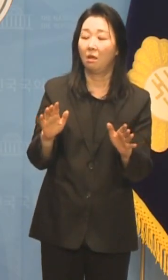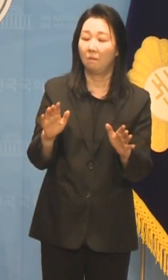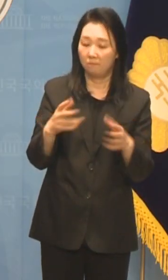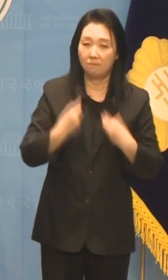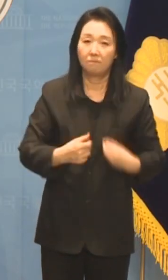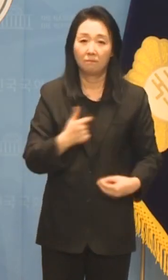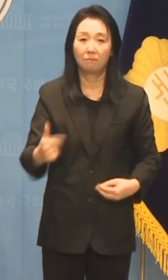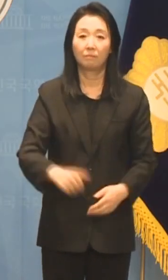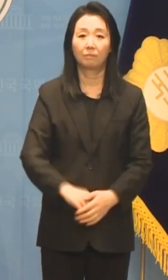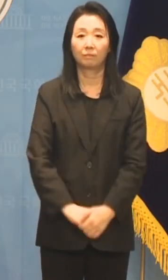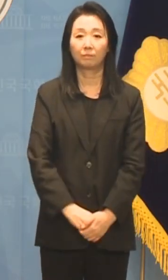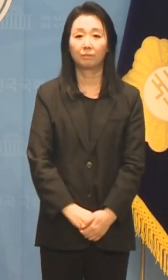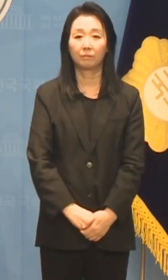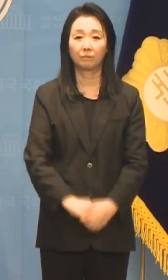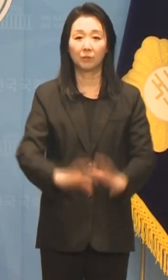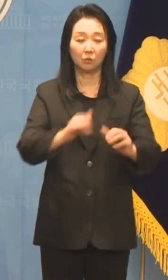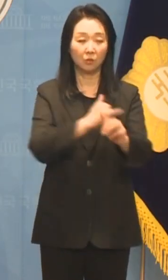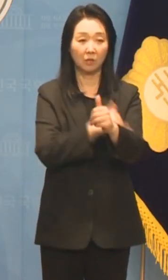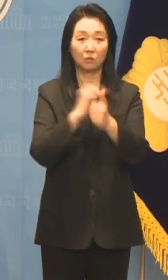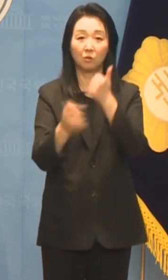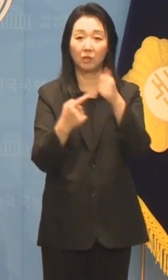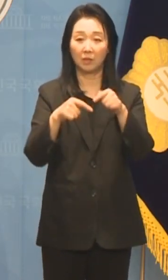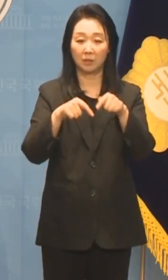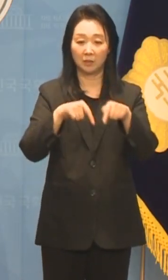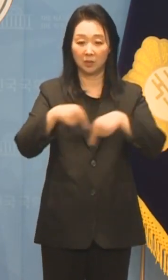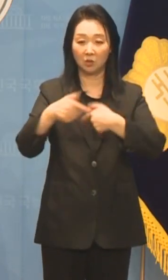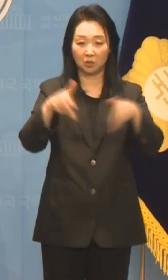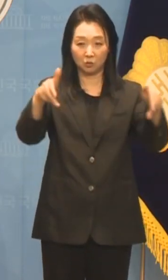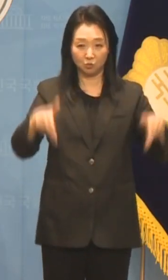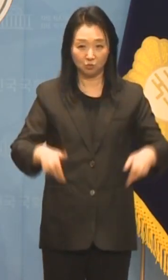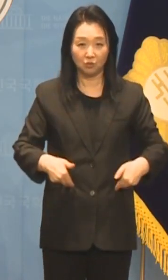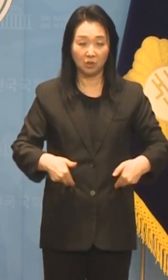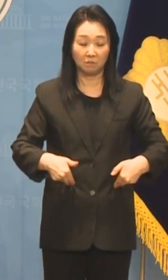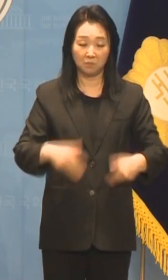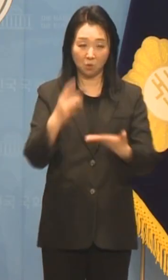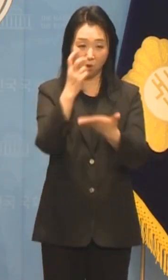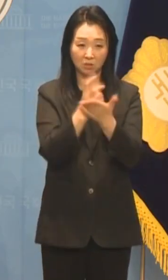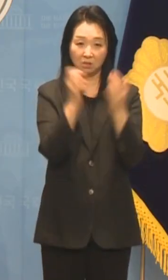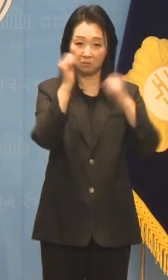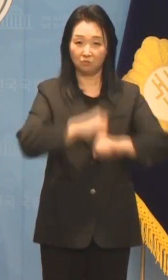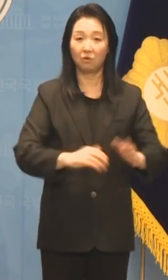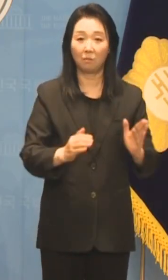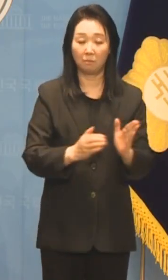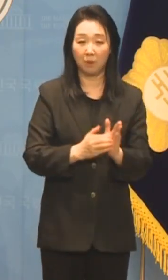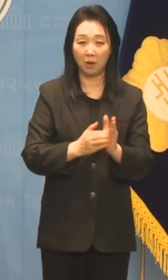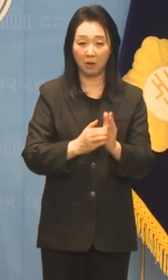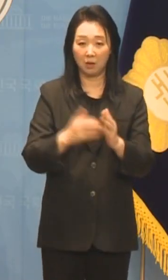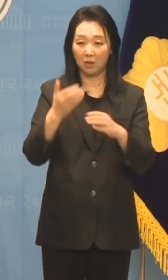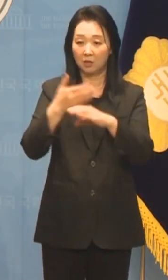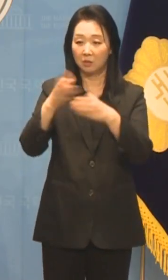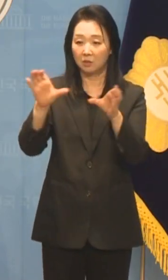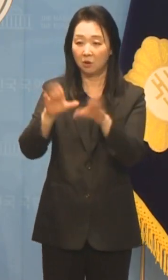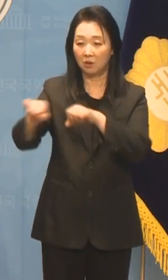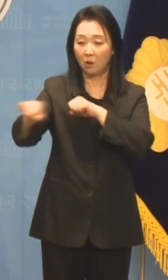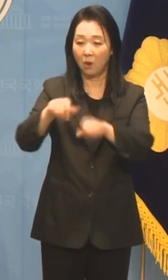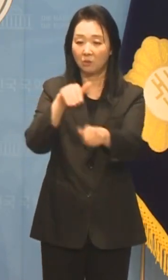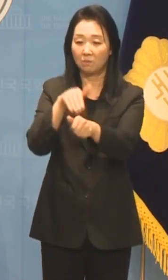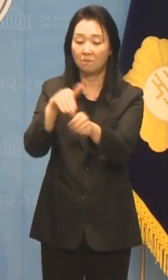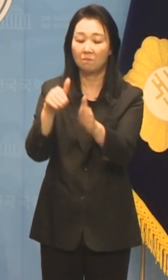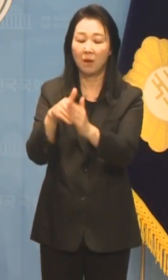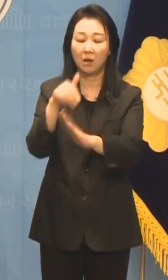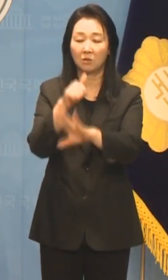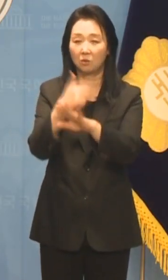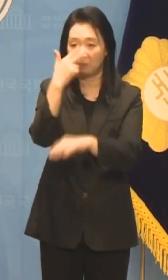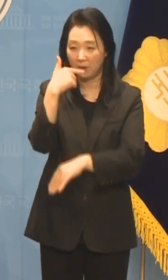이르렀습니다. 인권위의 정치적 중립이라는 원칙이 무너지고 정당의 정치적 활동까지 개입하는 상황은 결코 용납될